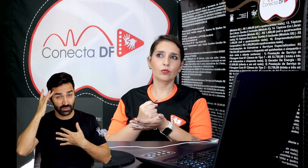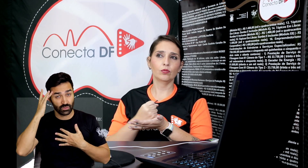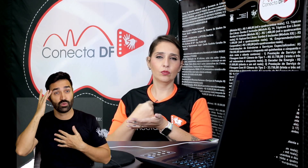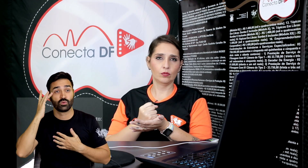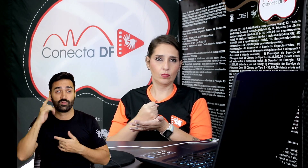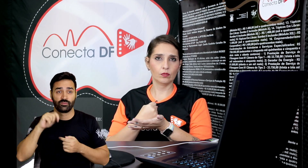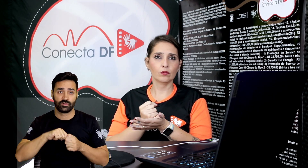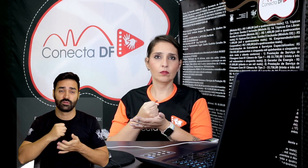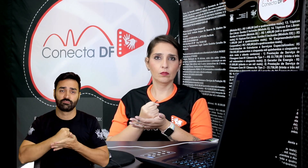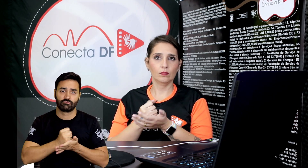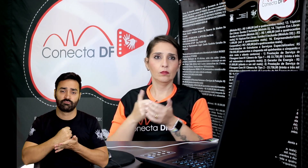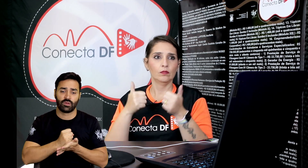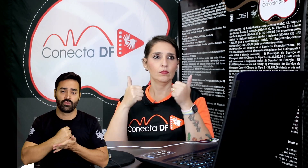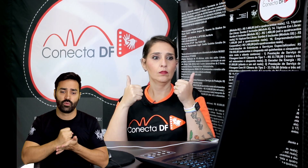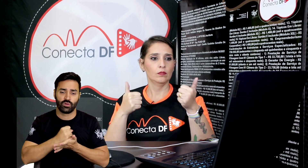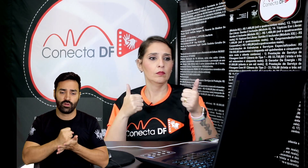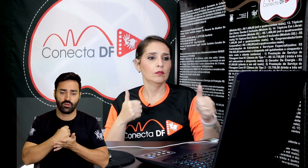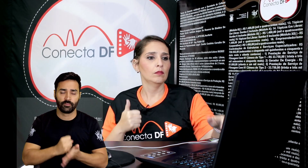alho.